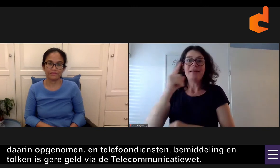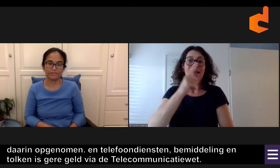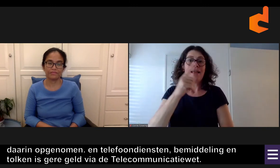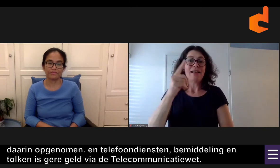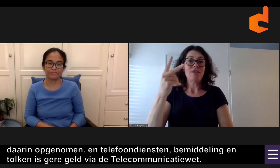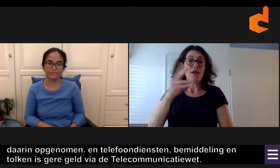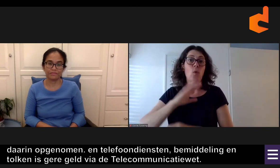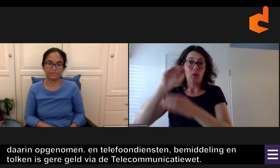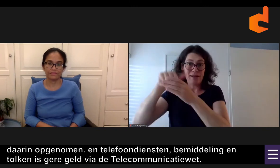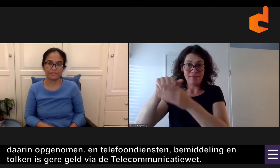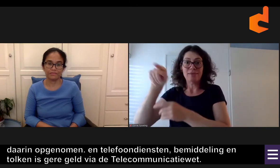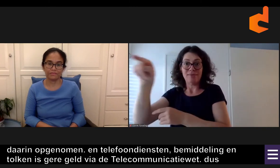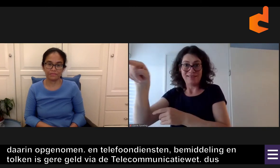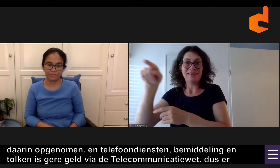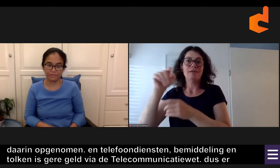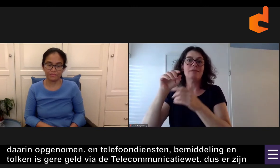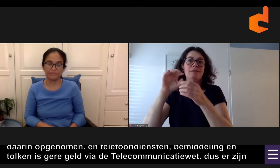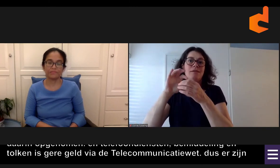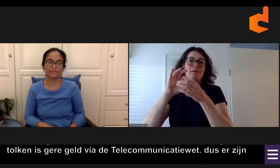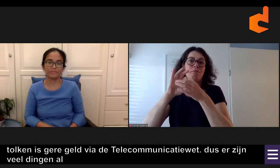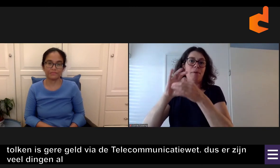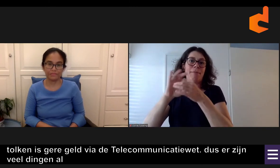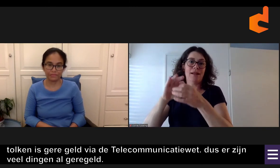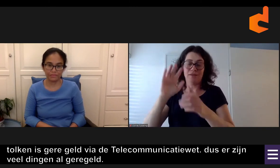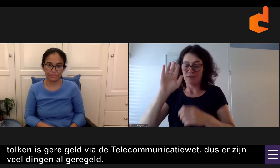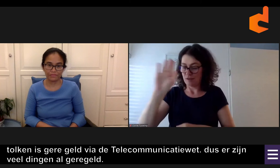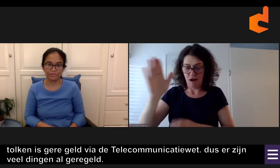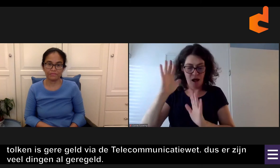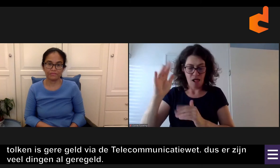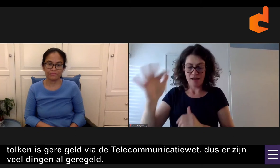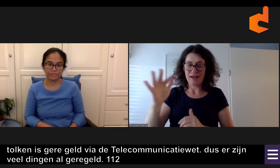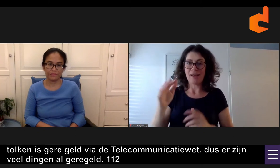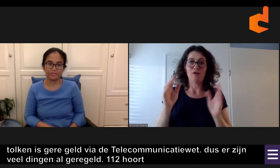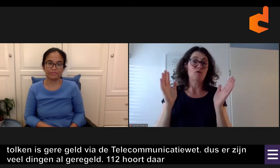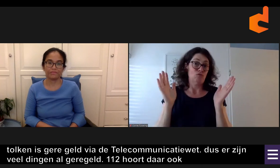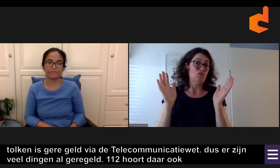Dus er zijn heel veel dingen al geregeld, want ook 1 en 2 hoort daaronder bijvoorbeeld, bij die bemiddeling.